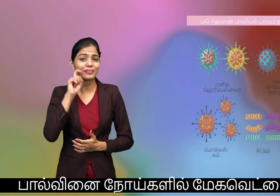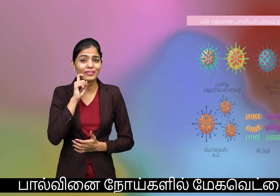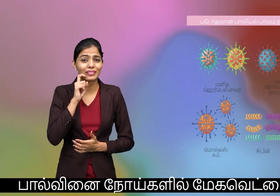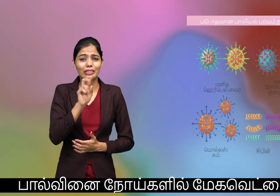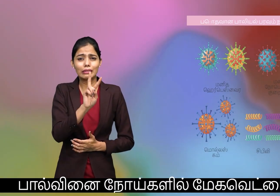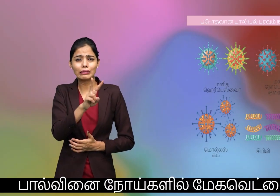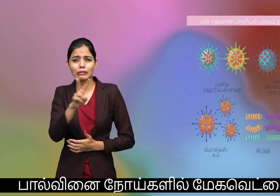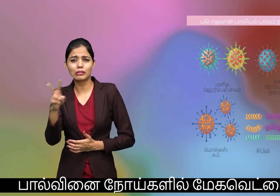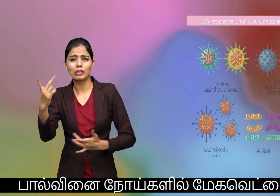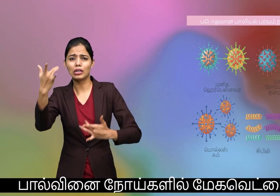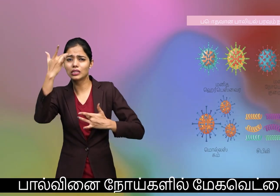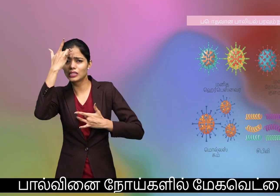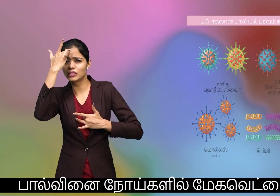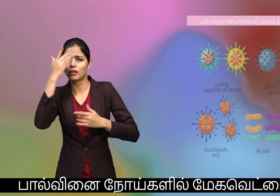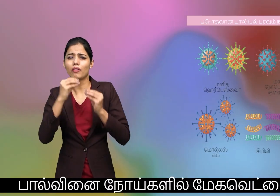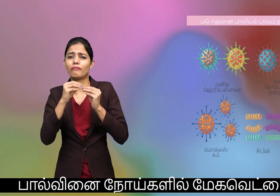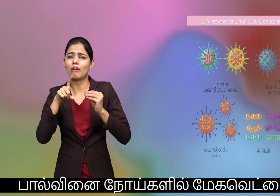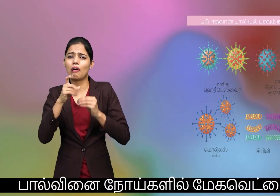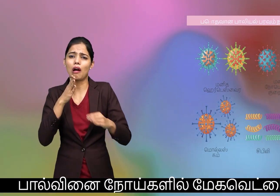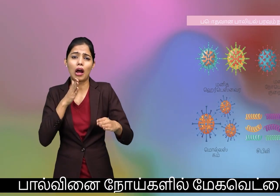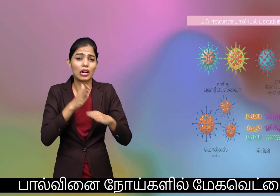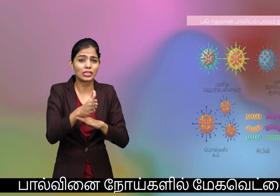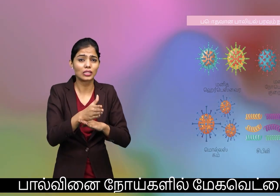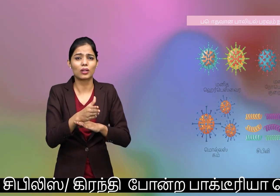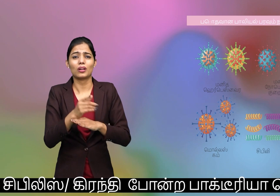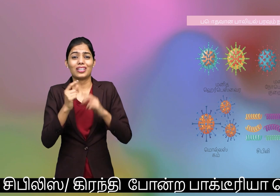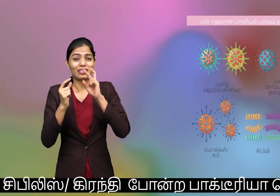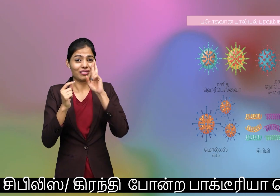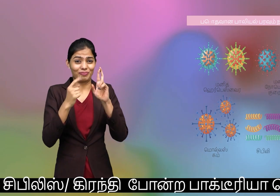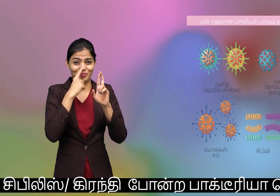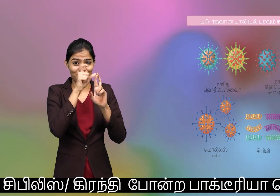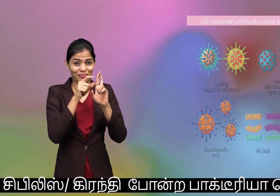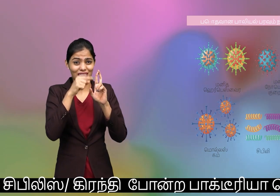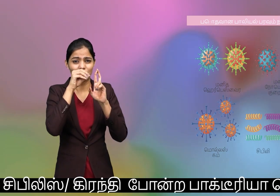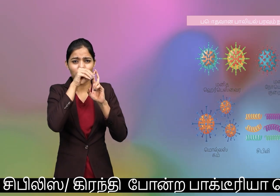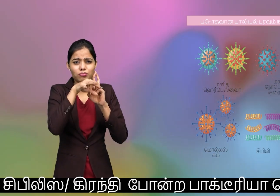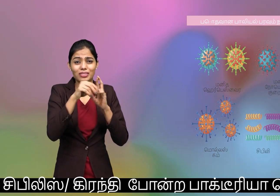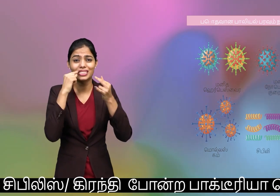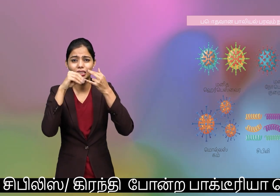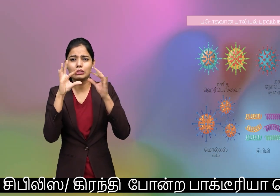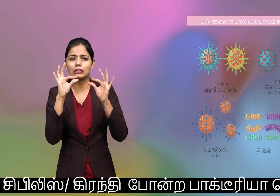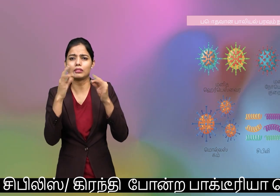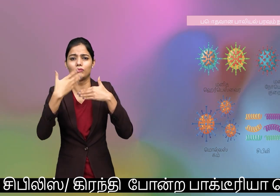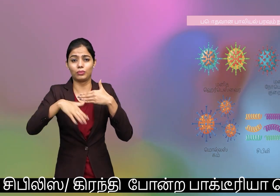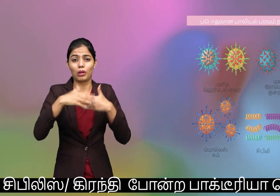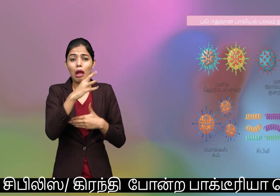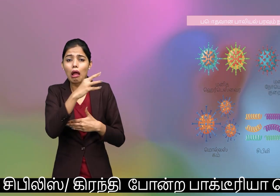பால்வினை நோய்களில் மேக வெட்டை நோய் மற்றும் சிப்லிஸ் அல்லது கிராந்தி போன்ற பாக்டீரியா